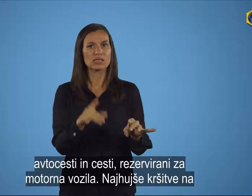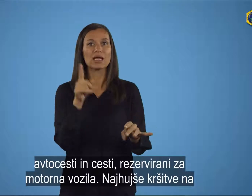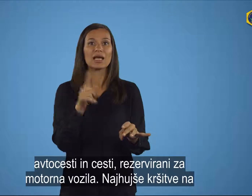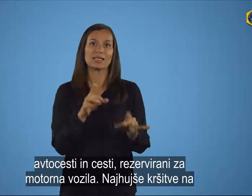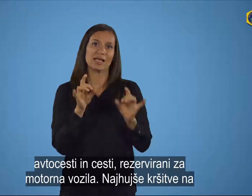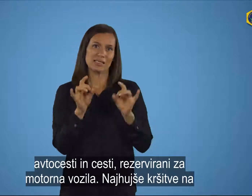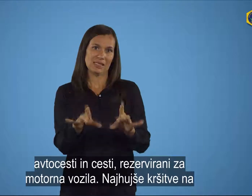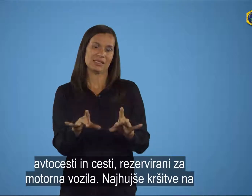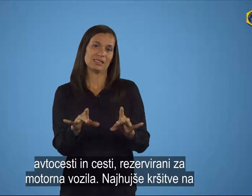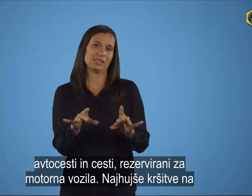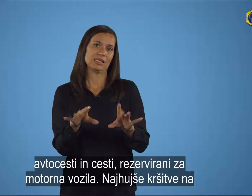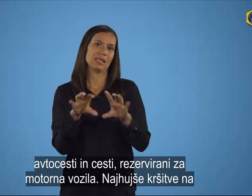vozila.